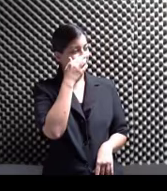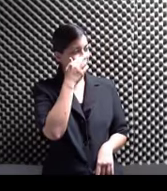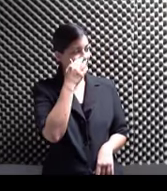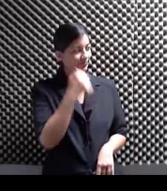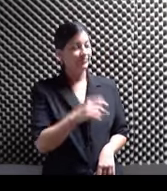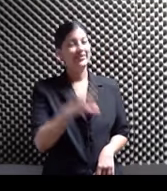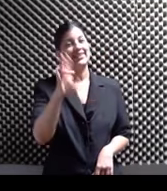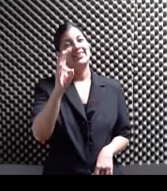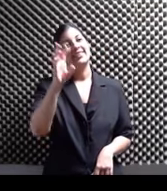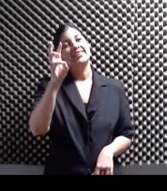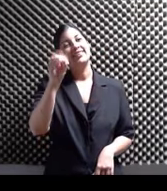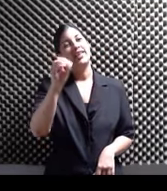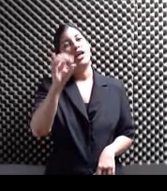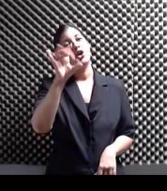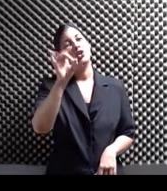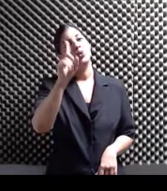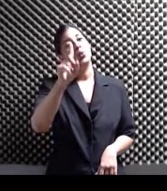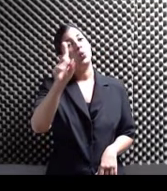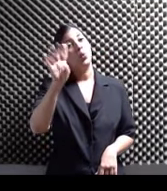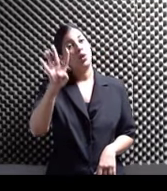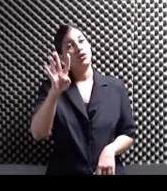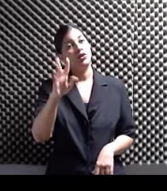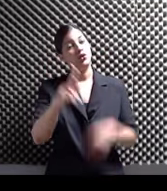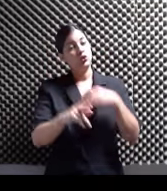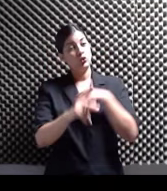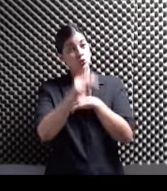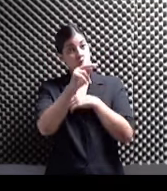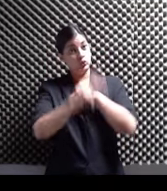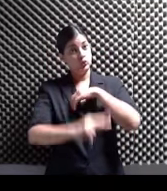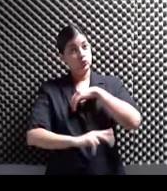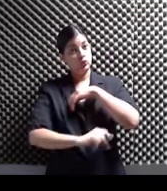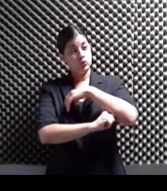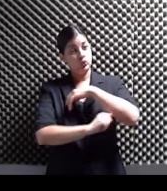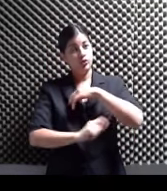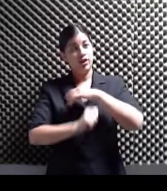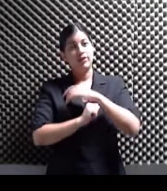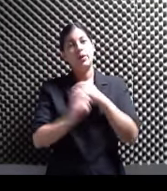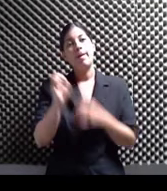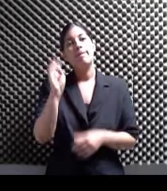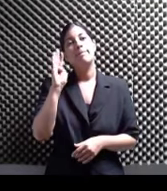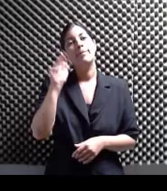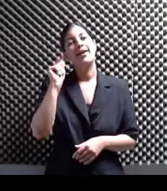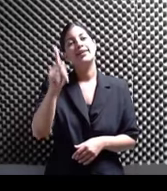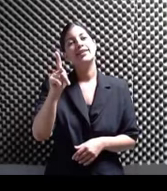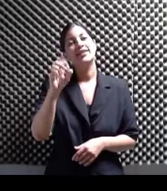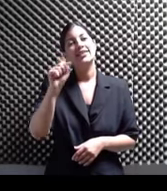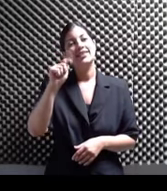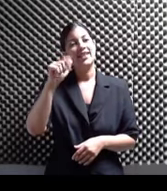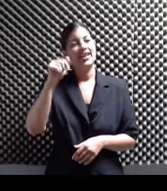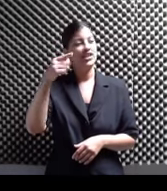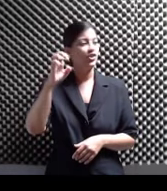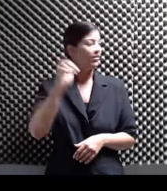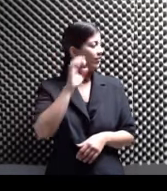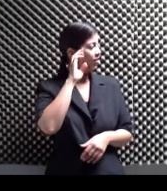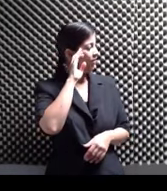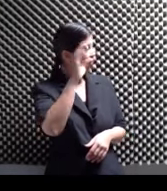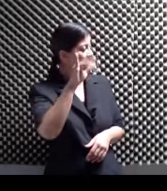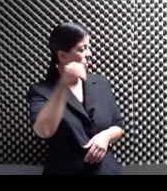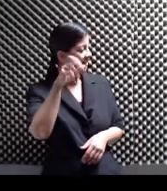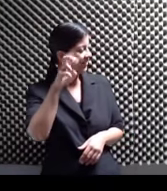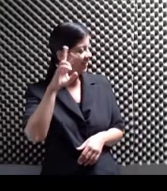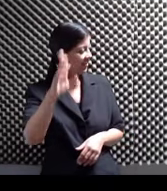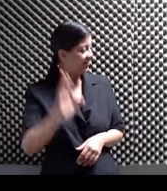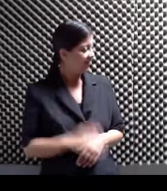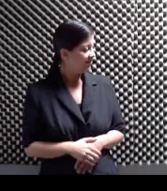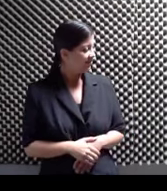para allá, 760-8114 en Trujillo Alto, Backstage by Jay Mill. Hola, Javier. Hola. ¿Qué hay? ¿Qué hay?